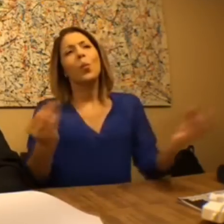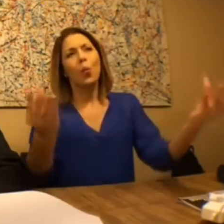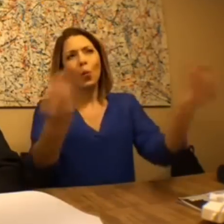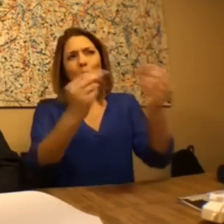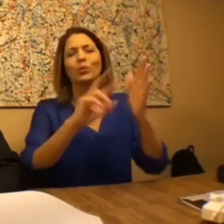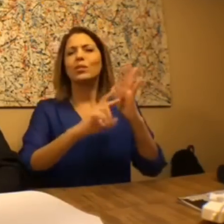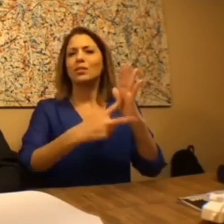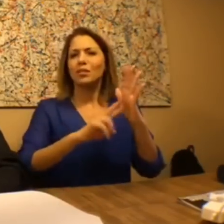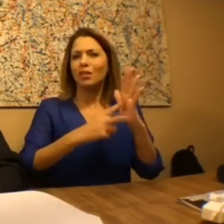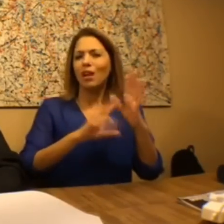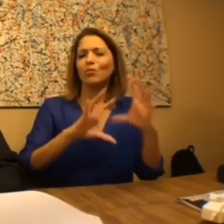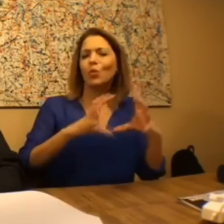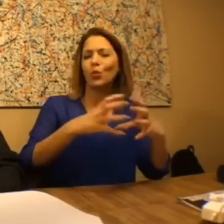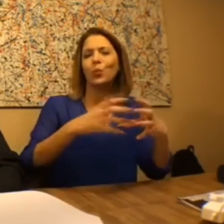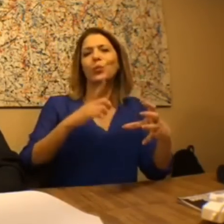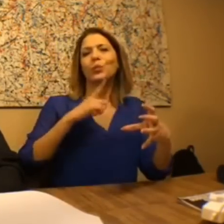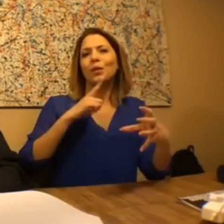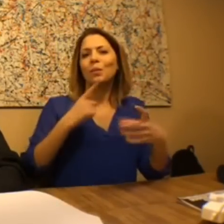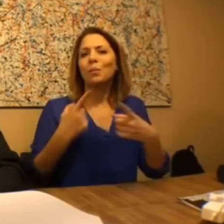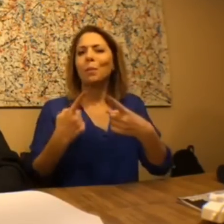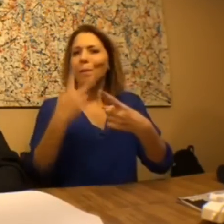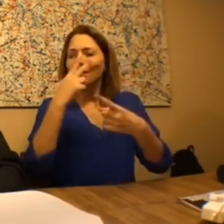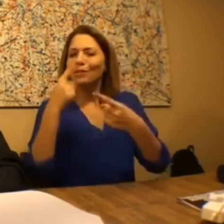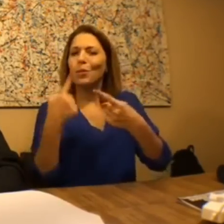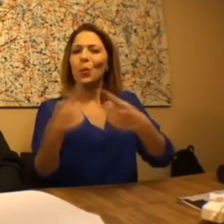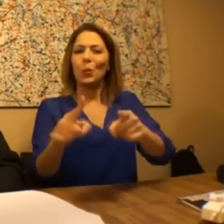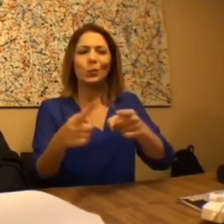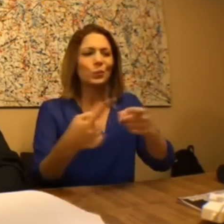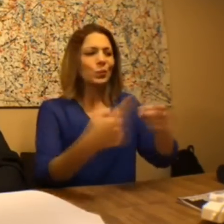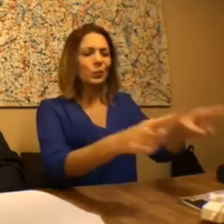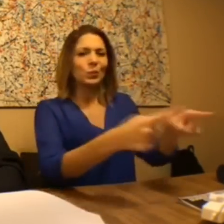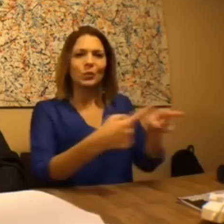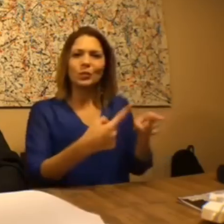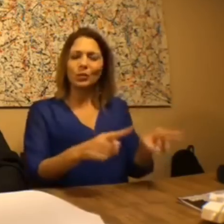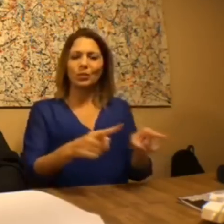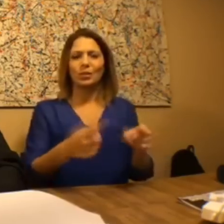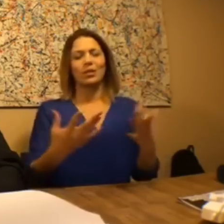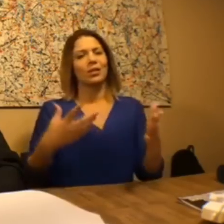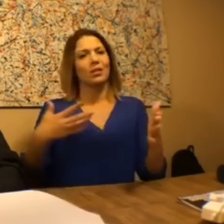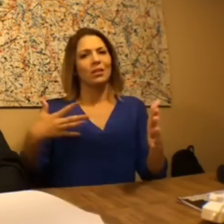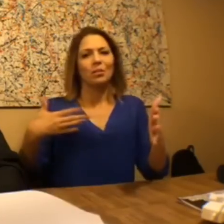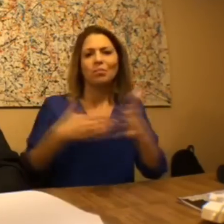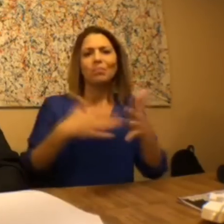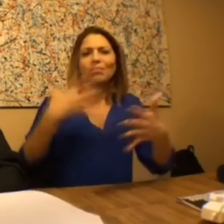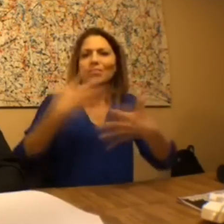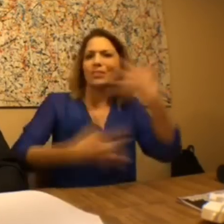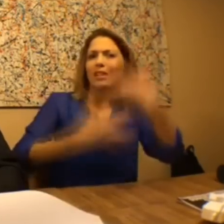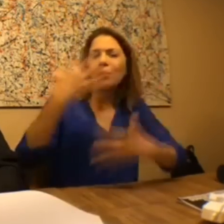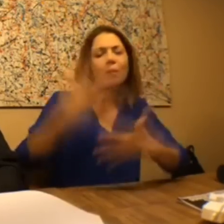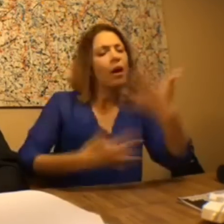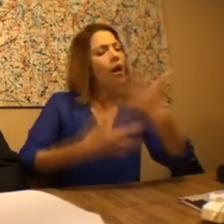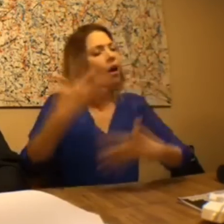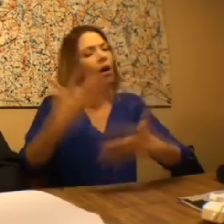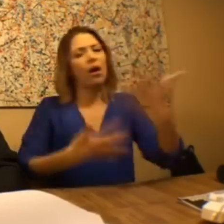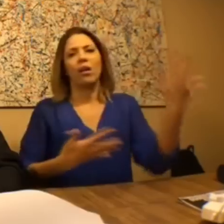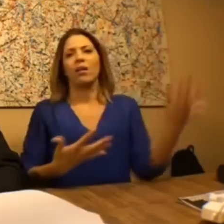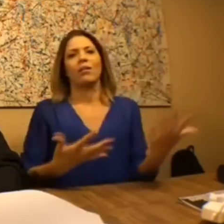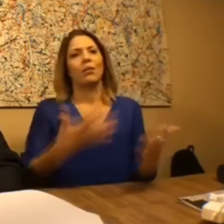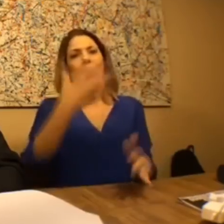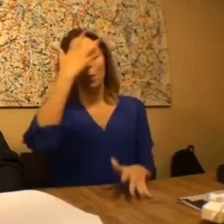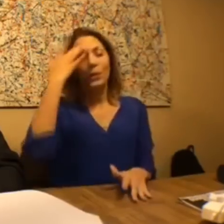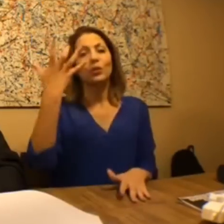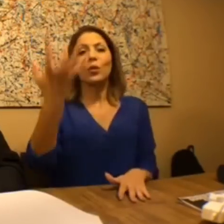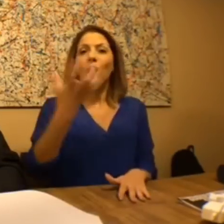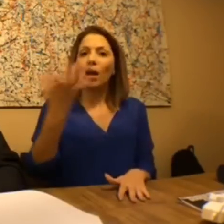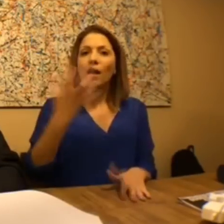a vida de quem produz. Isso aí, os sindicatos travam a geração de empregos. Nós defendemos